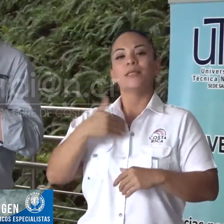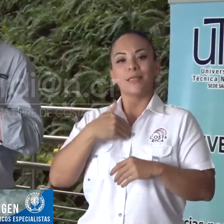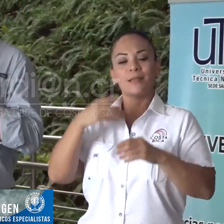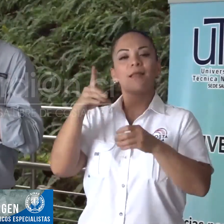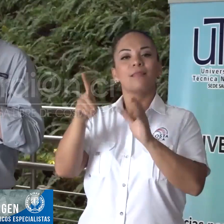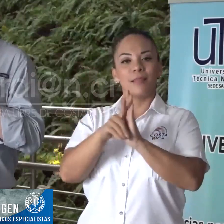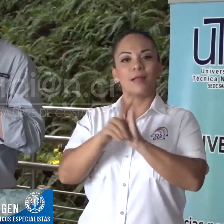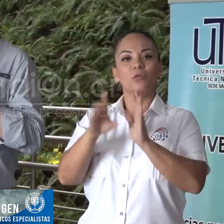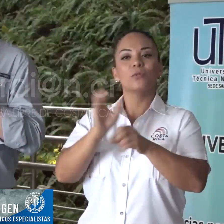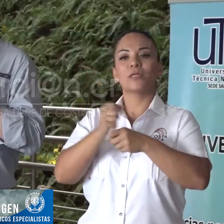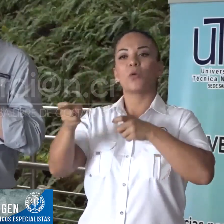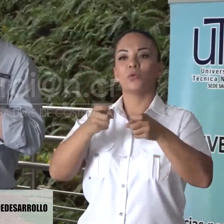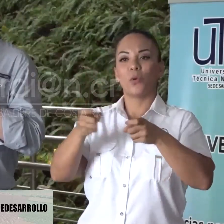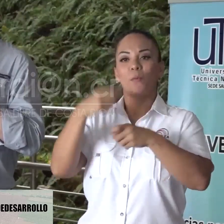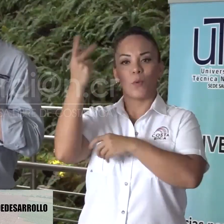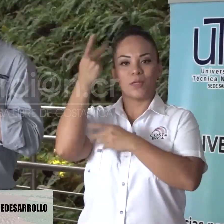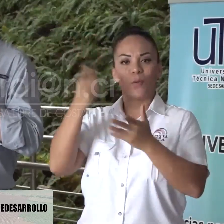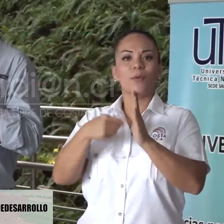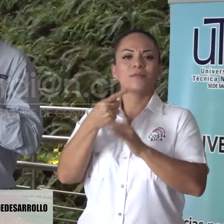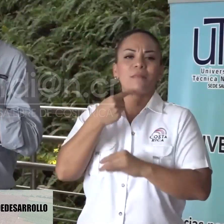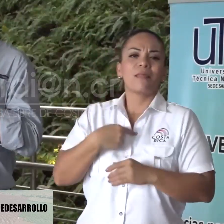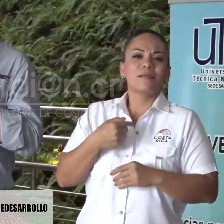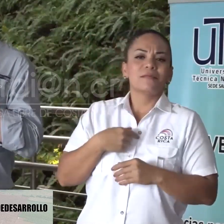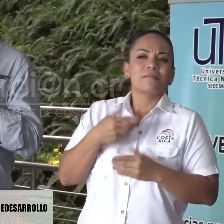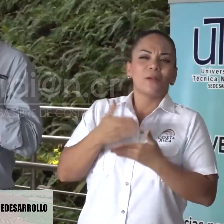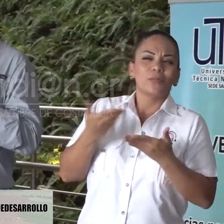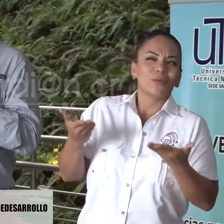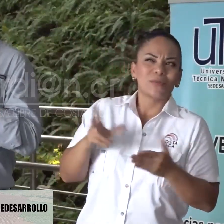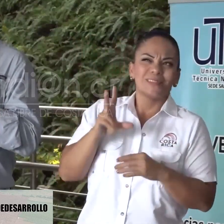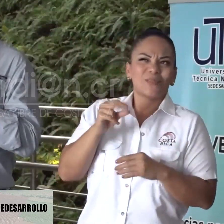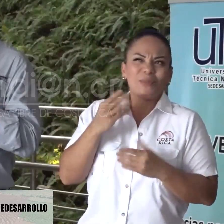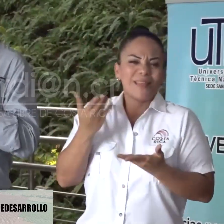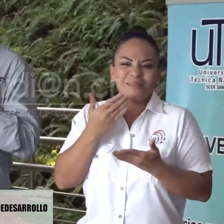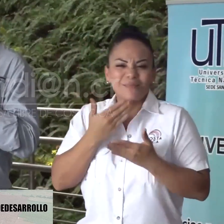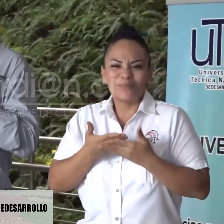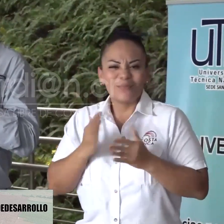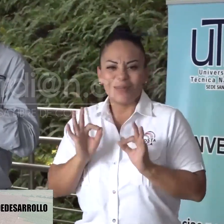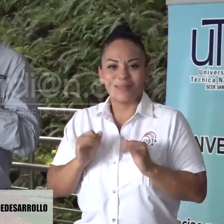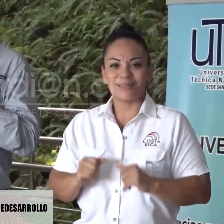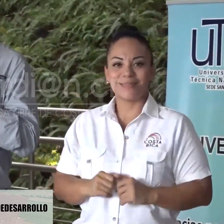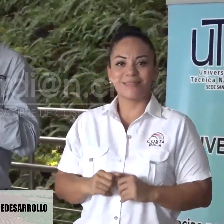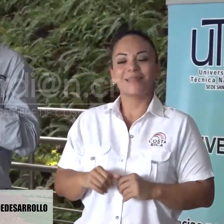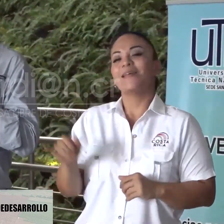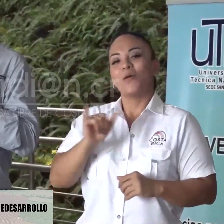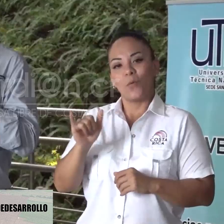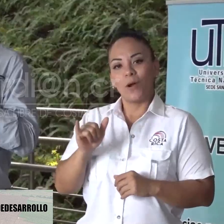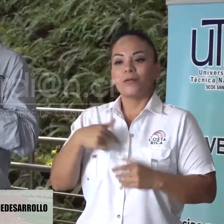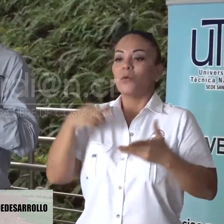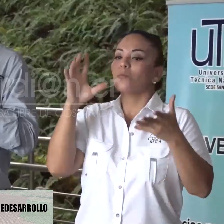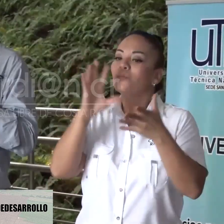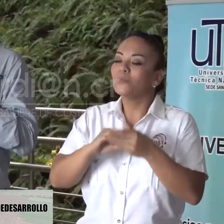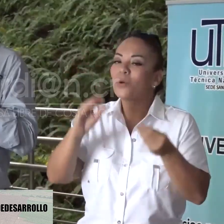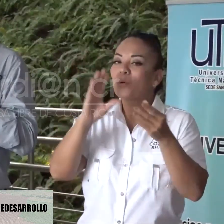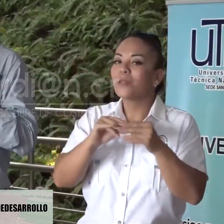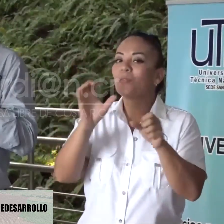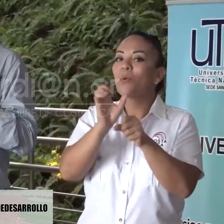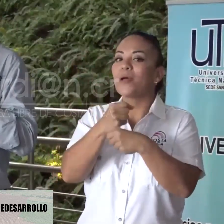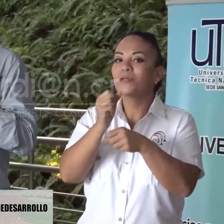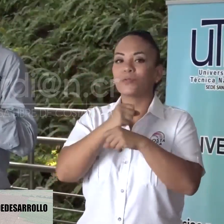derecho de hacer control político y a veces me dicen cosillas no tan agradables también. Bueno, yo estoy contando